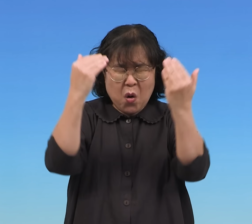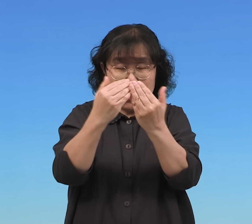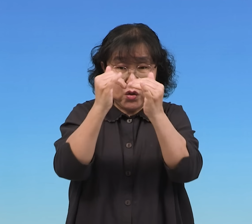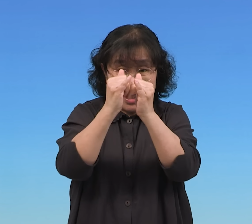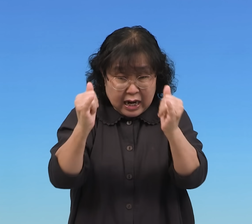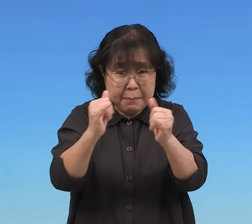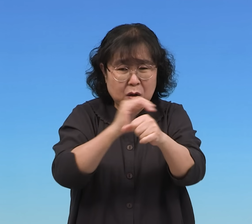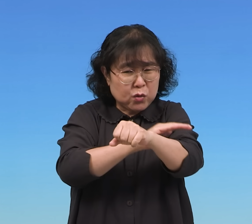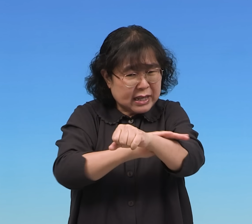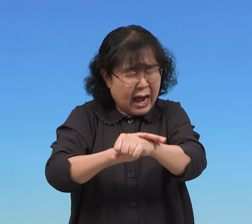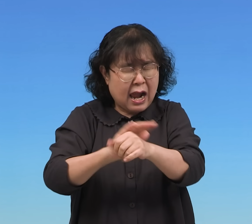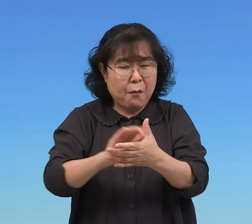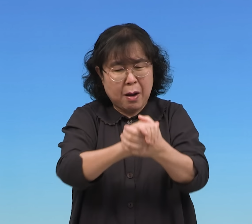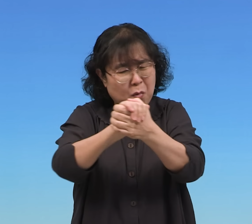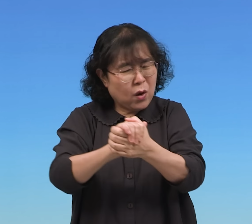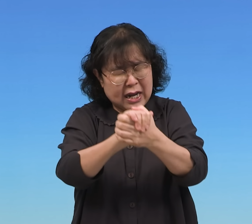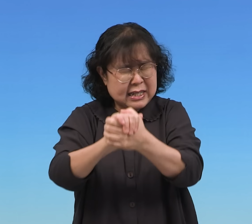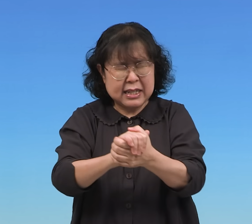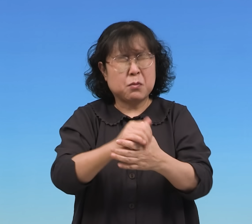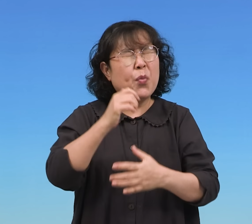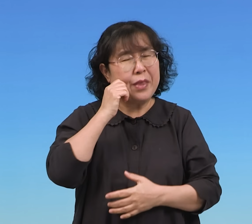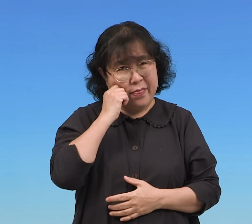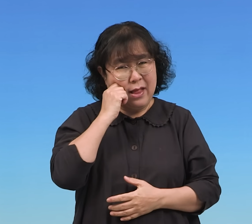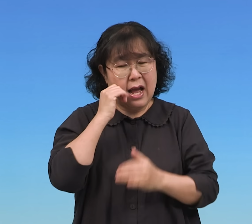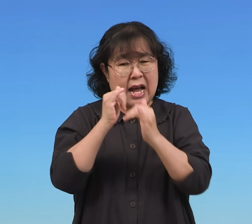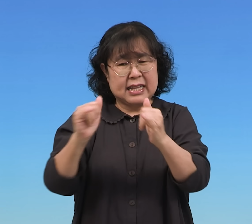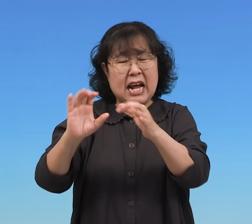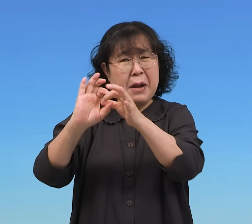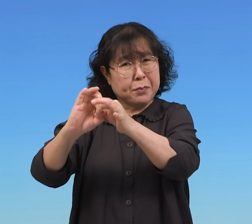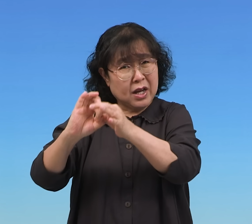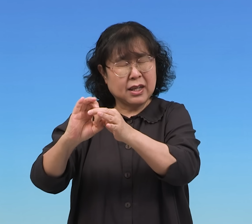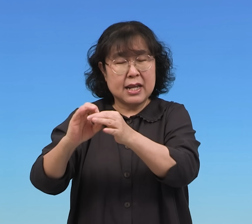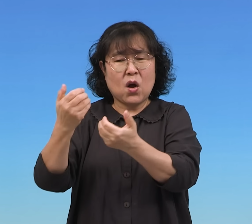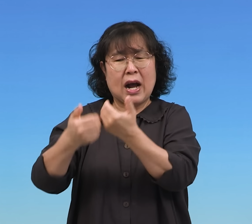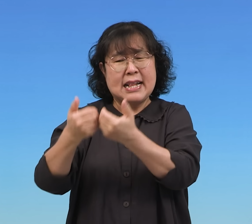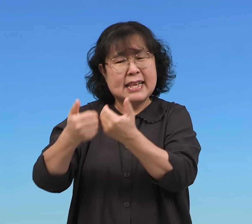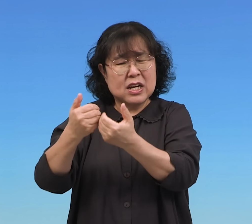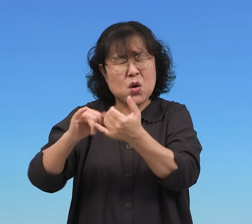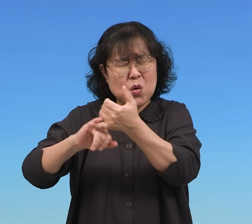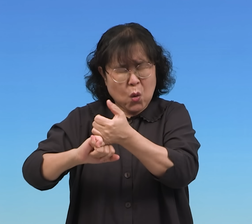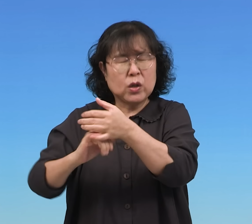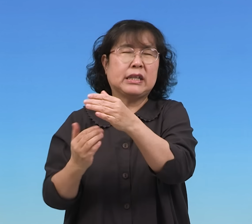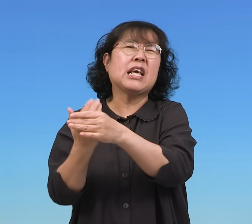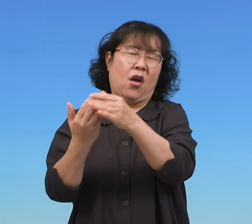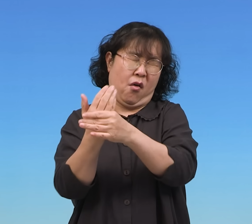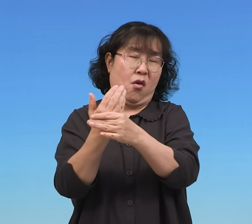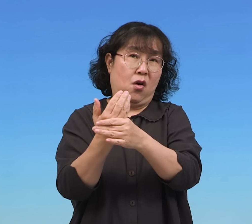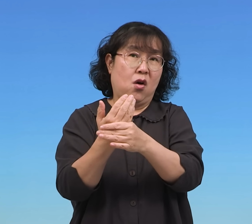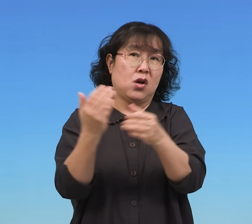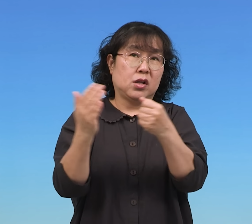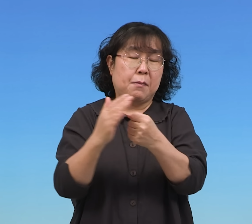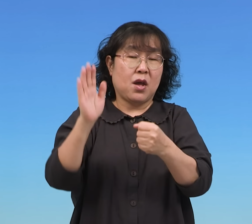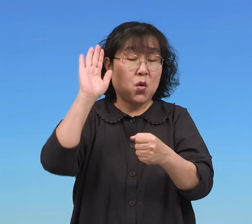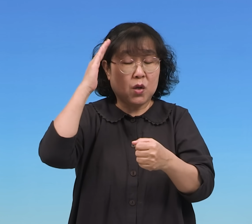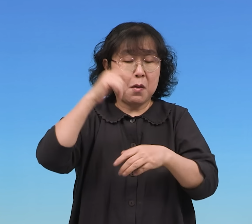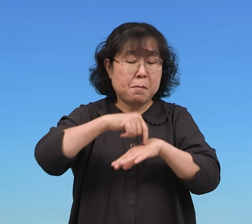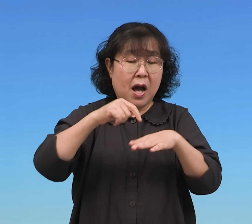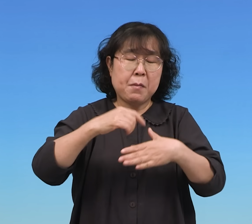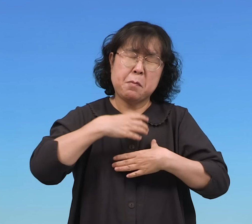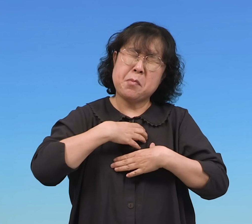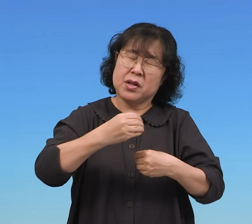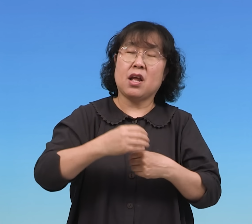지낼 생각하지 마라. 그 사람과의 관계에서 갈등은 이거는 불가피한 거다. 그래서 요즘은 좀 마음이 편해요. 제가